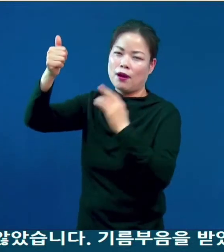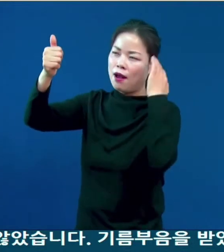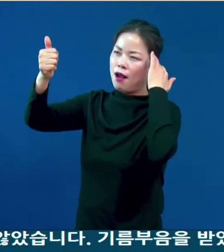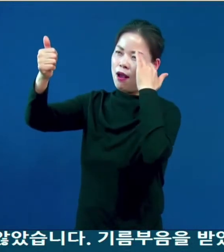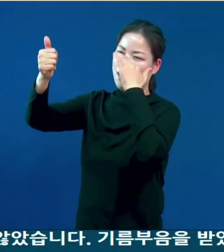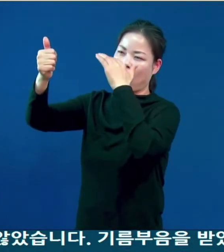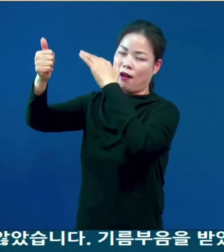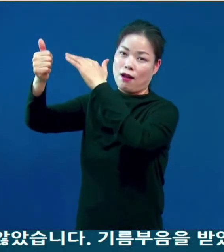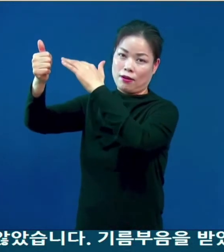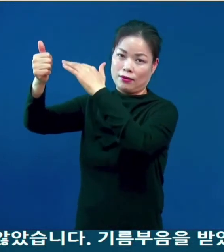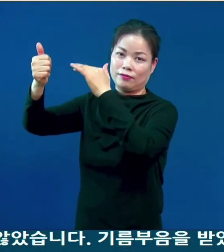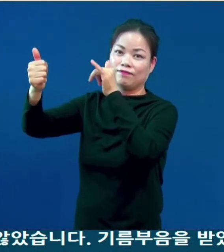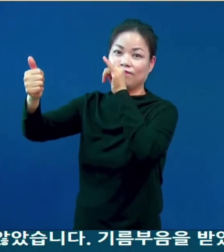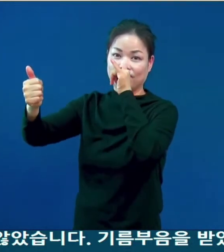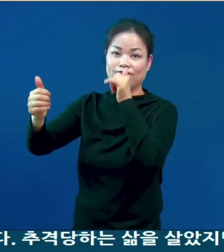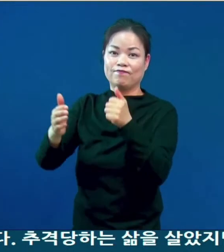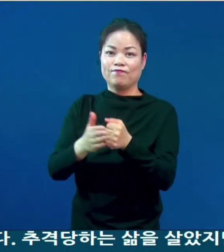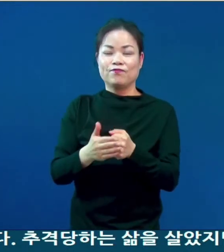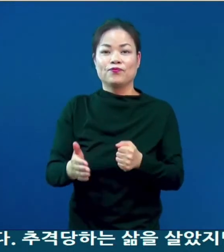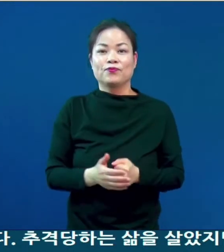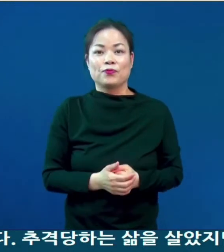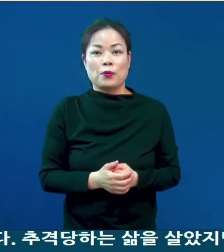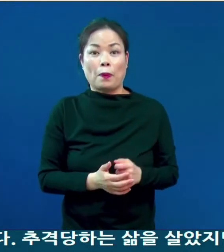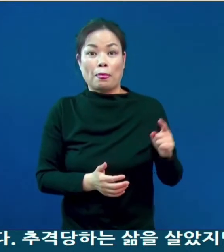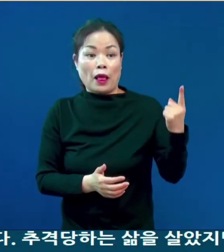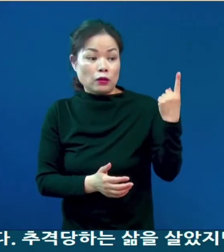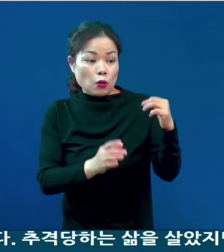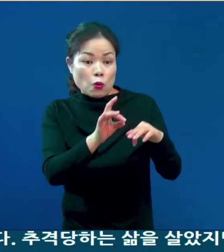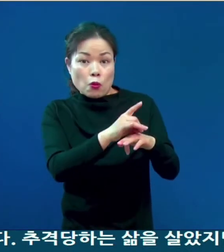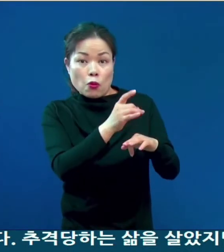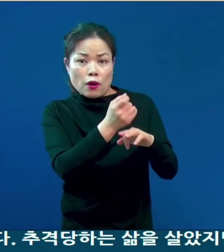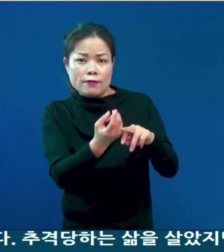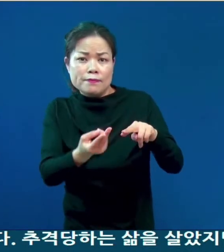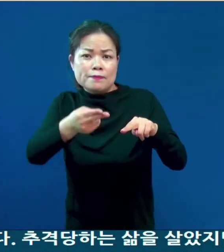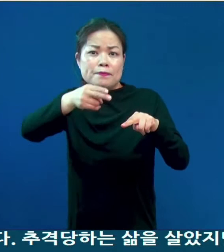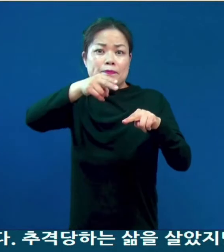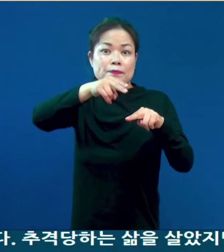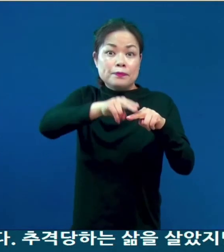데 있었기 때문입니다. 다윗이 왕으로 즉위하자마자